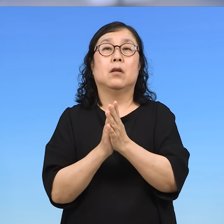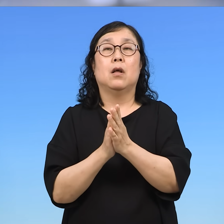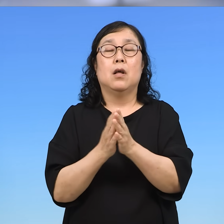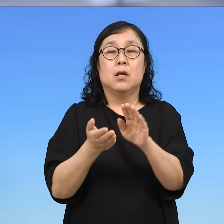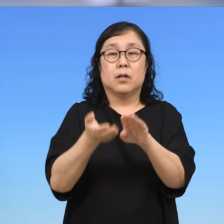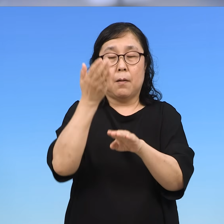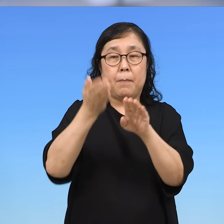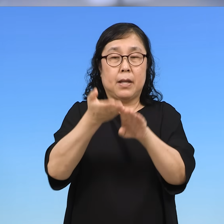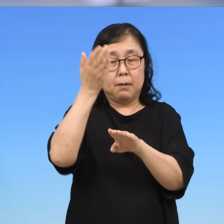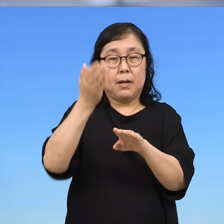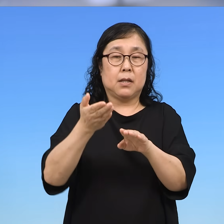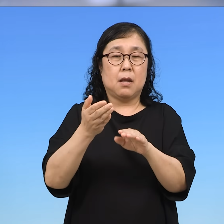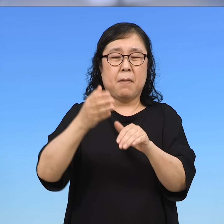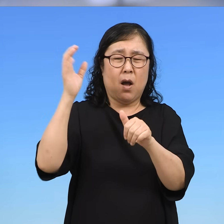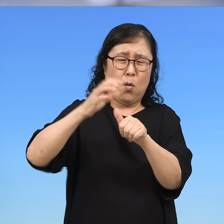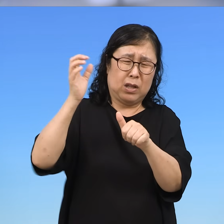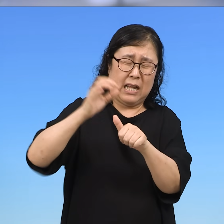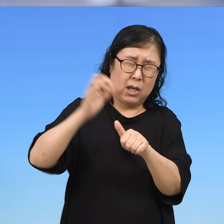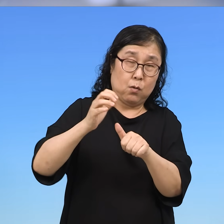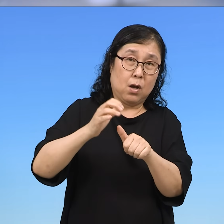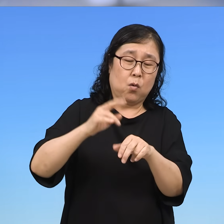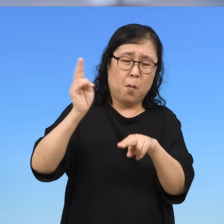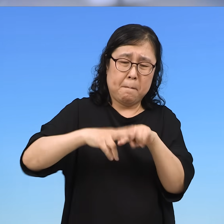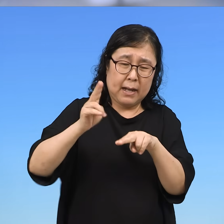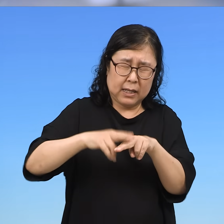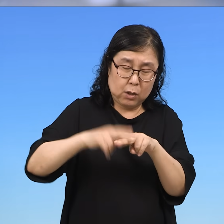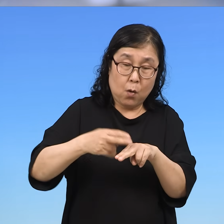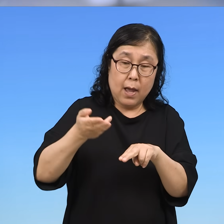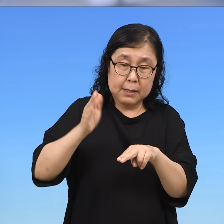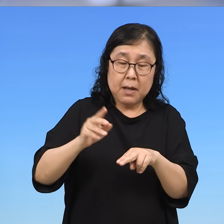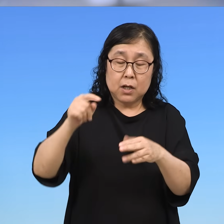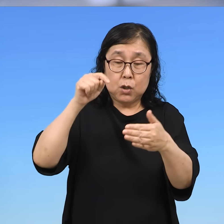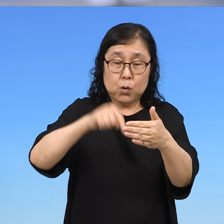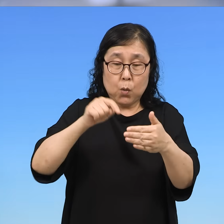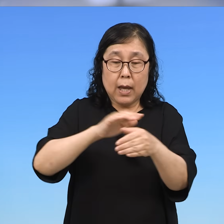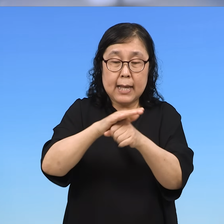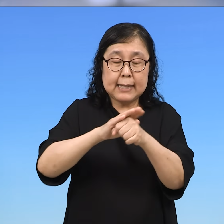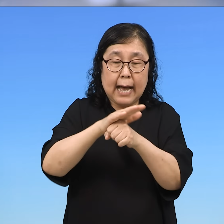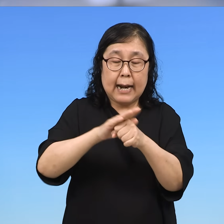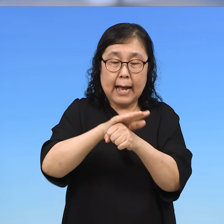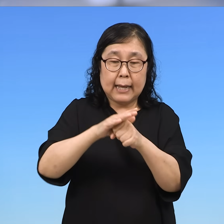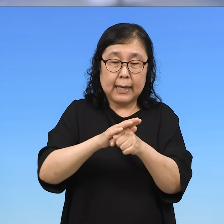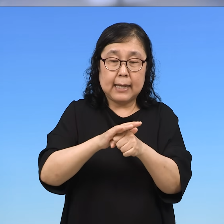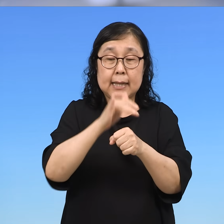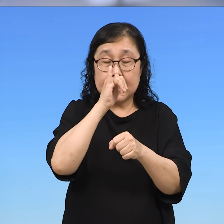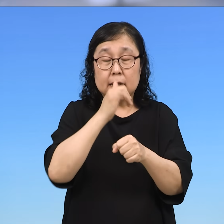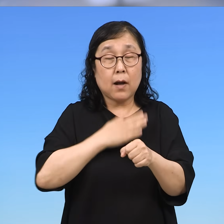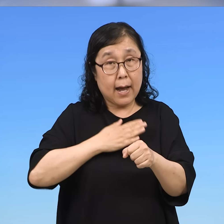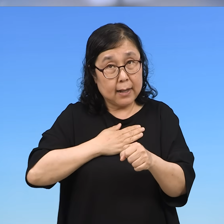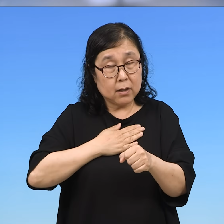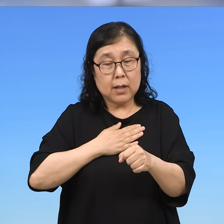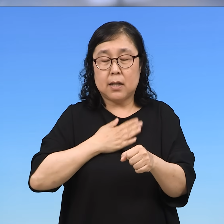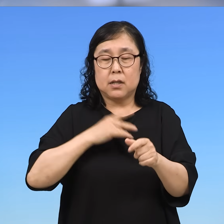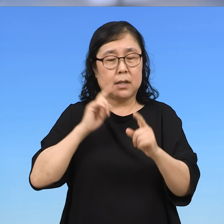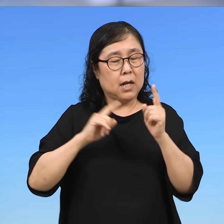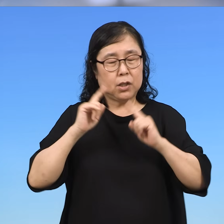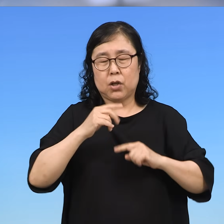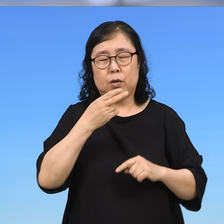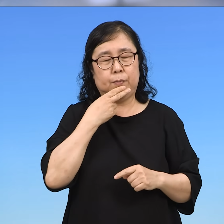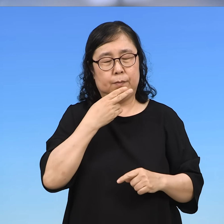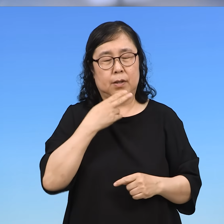맞기도 했습니다. 그러나 거기에 사랑이 담겨 있다는 걸 알기 때문에 상처를 받아본 적이 없거든요.